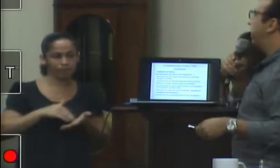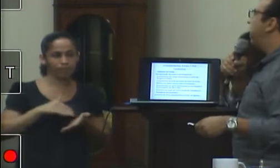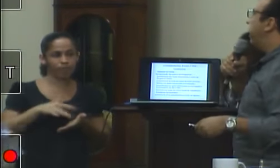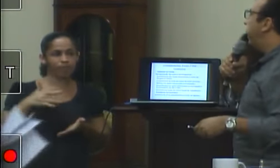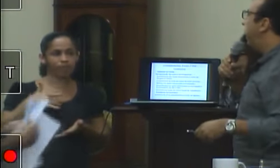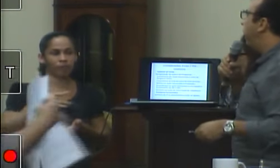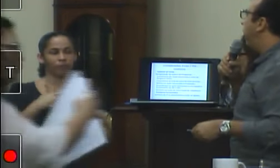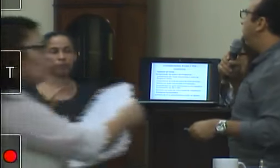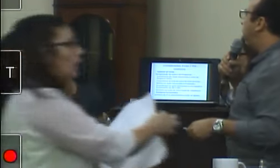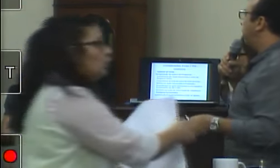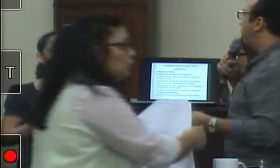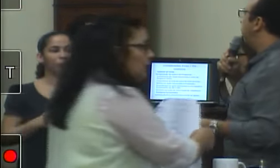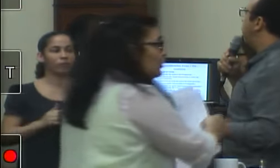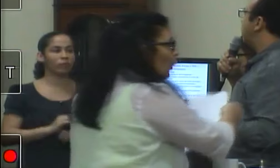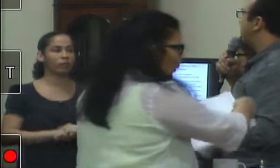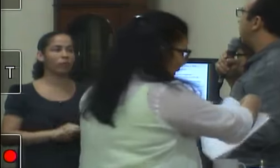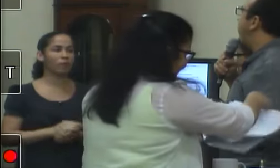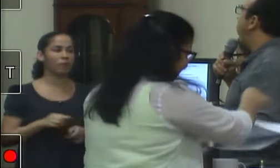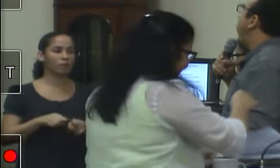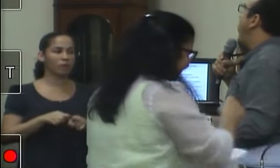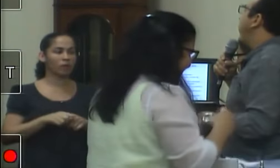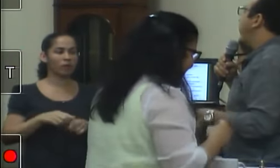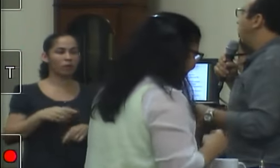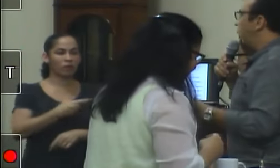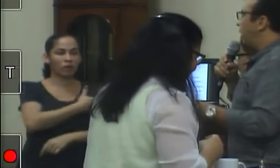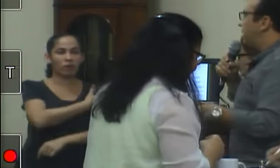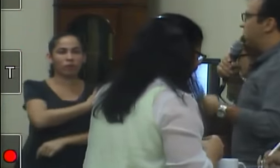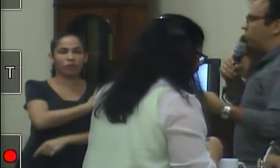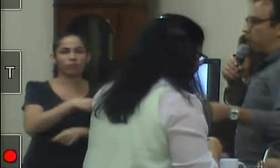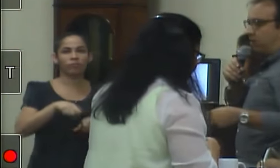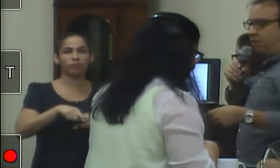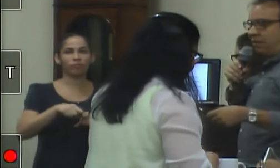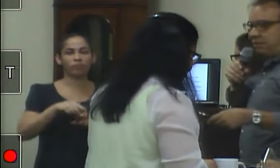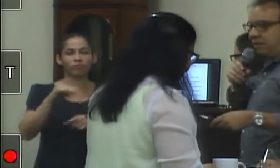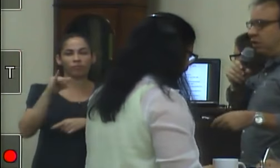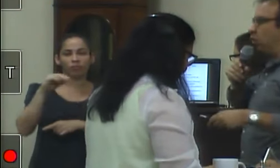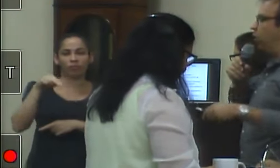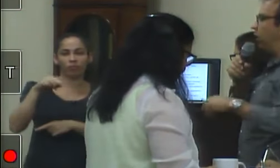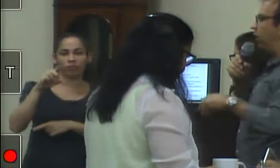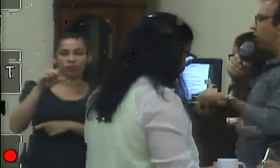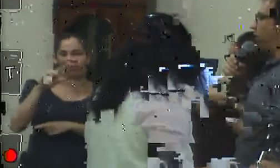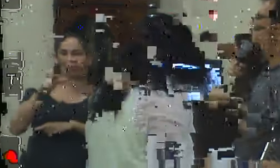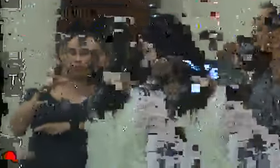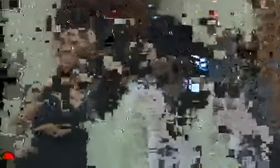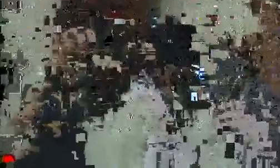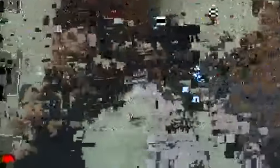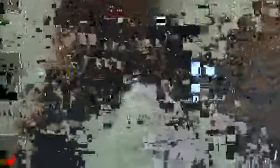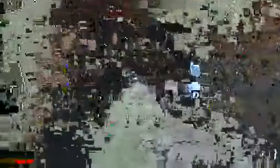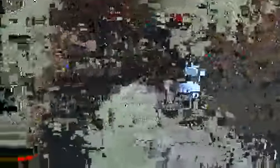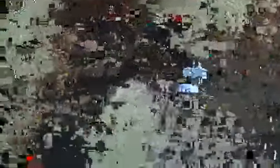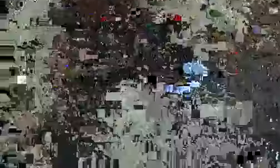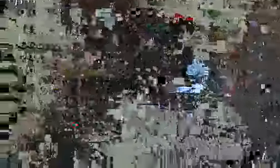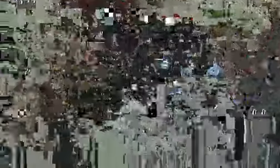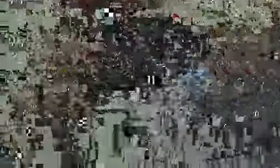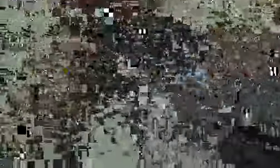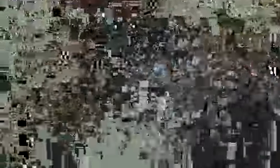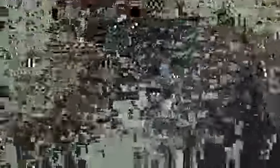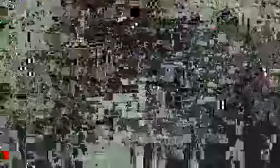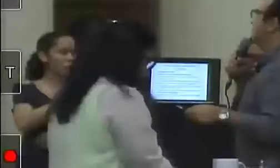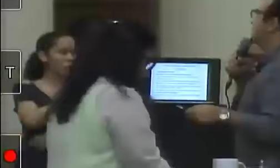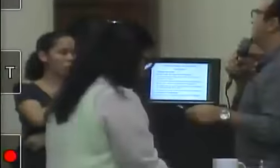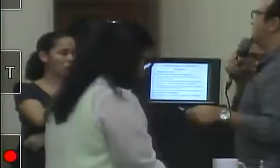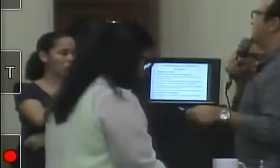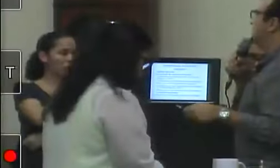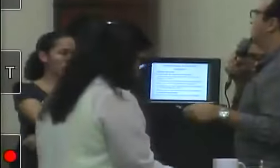vacina contra a influenza também. Todas as nossas vacinas de rotina estão dentro das metas preconizadas.